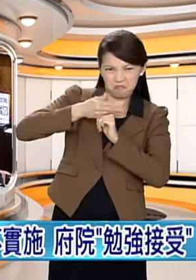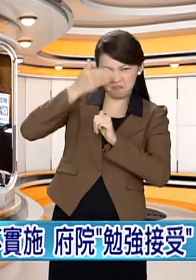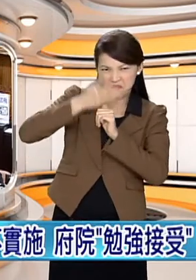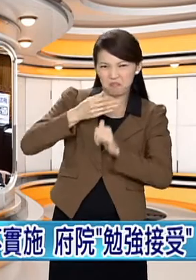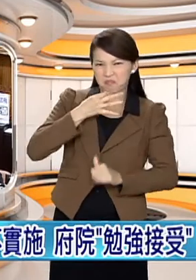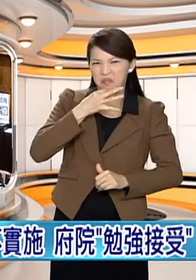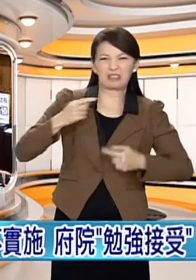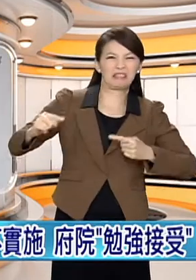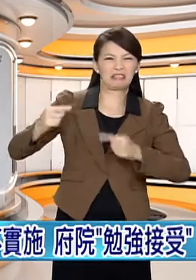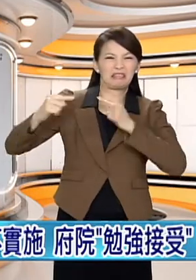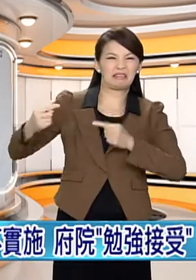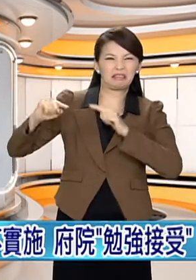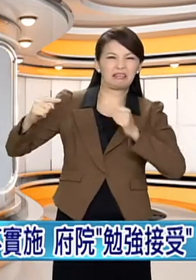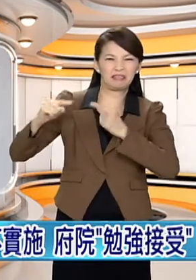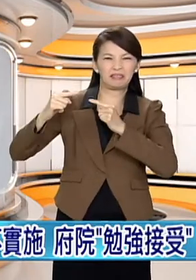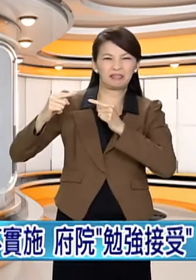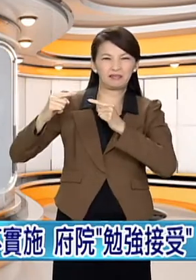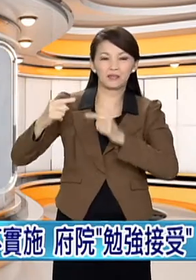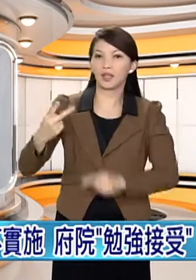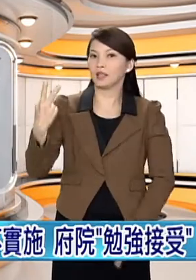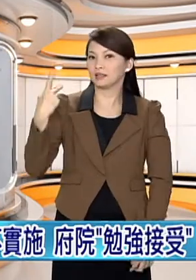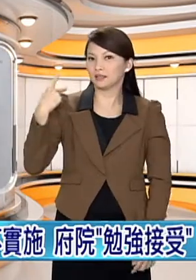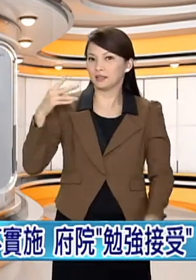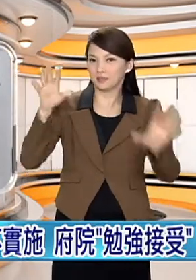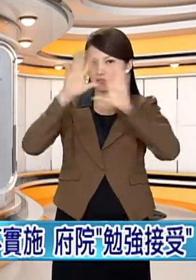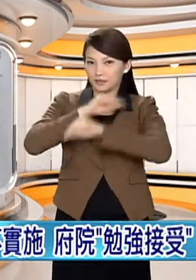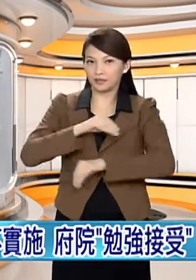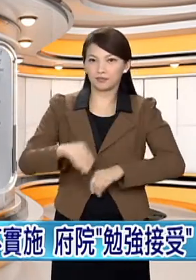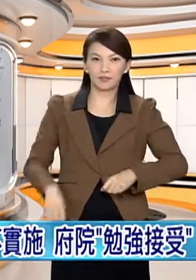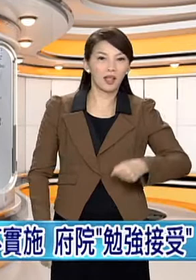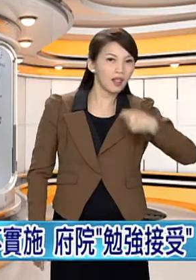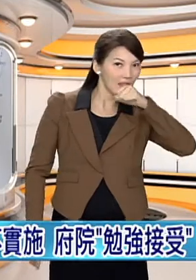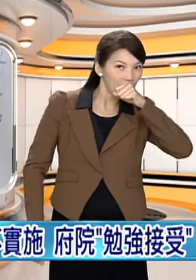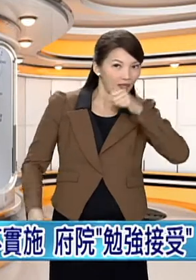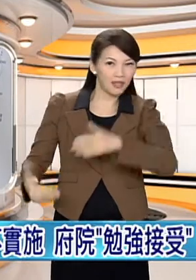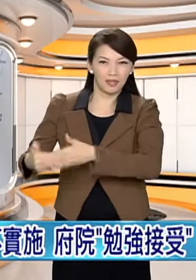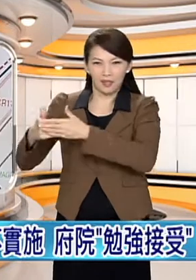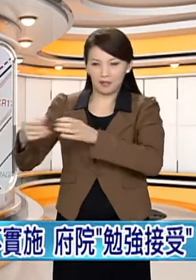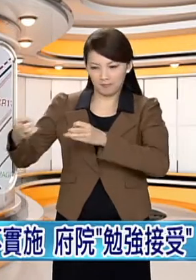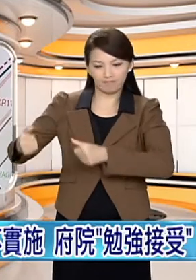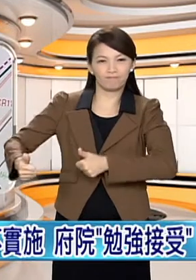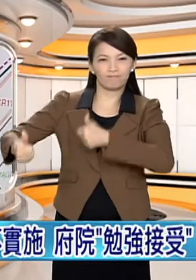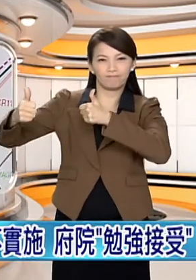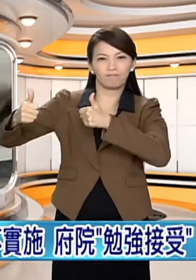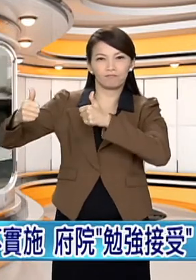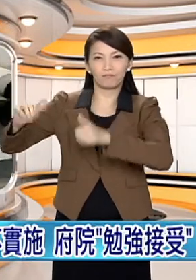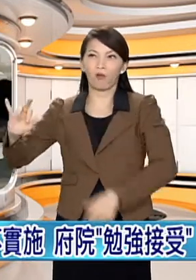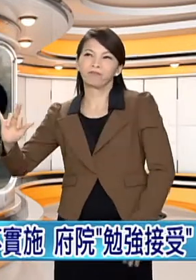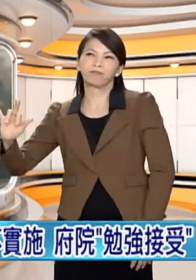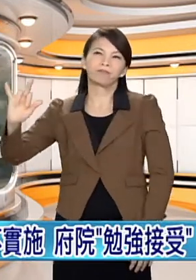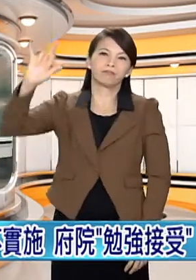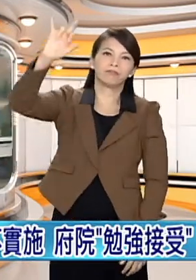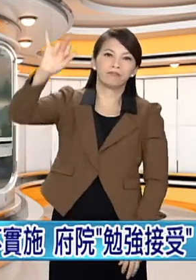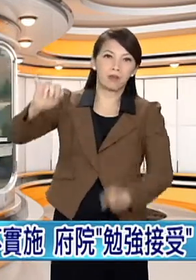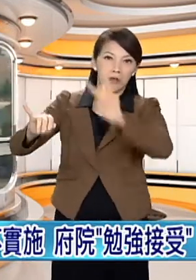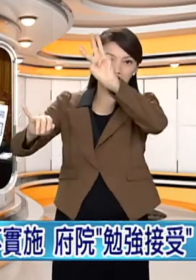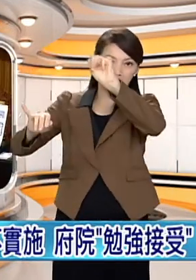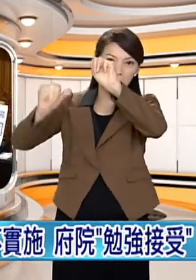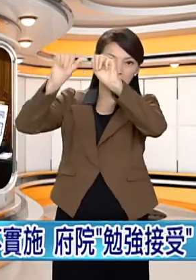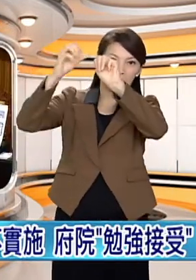达成初步共识，新航路现阶段暂不实施。毛治国强调，这